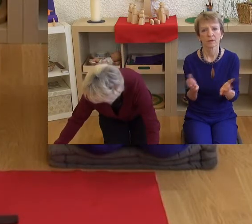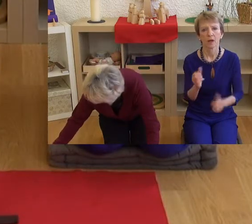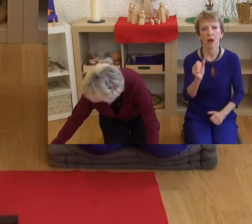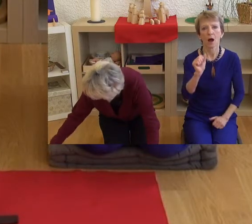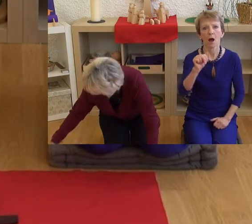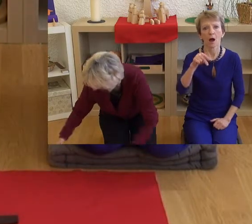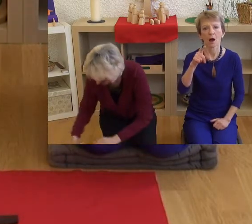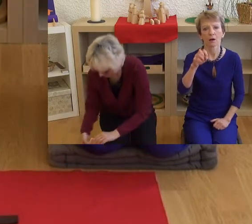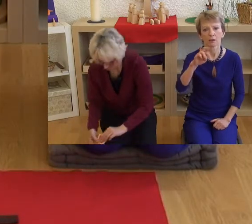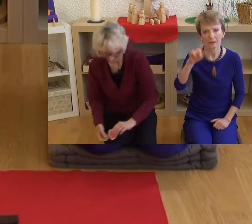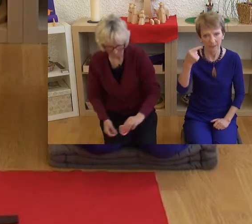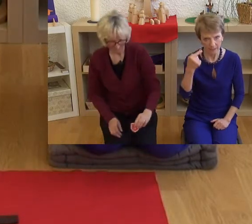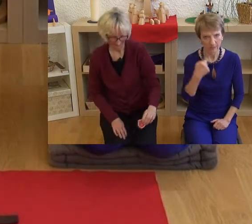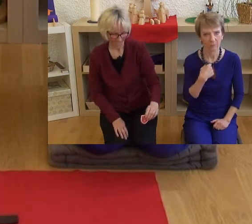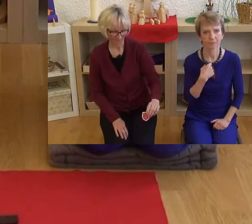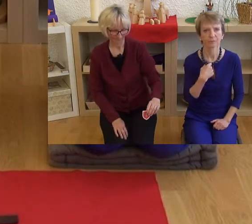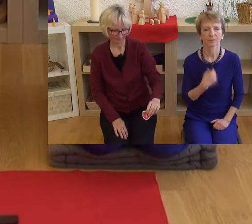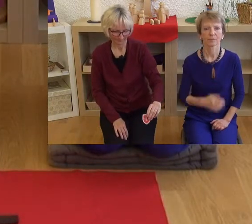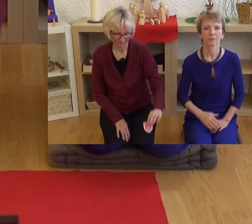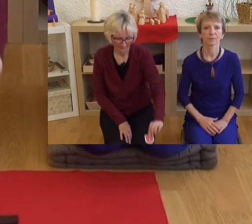André,